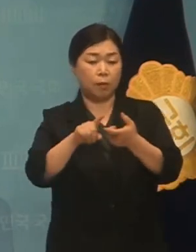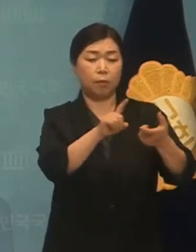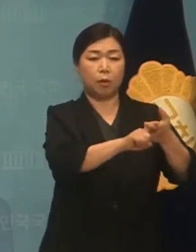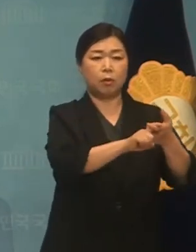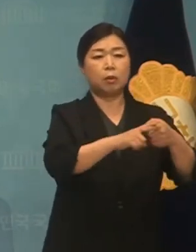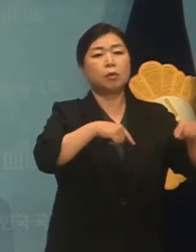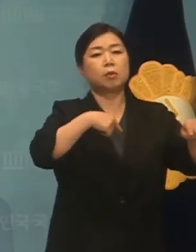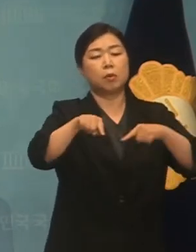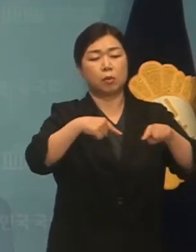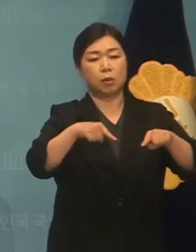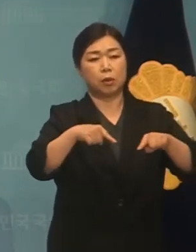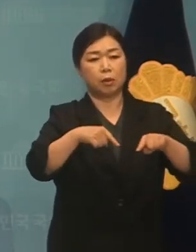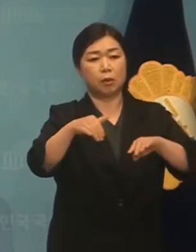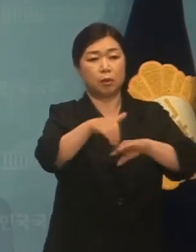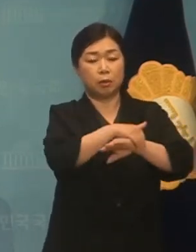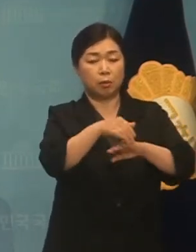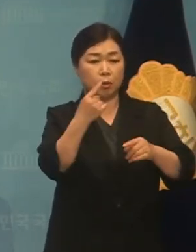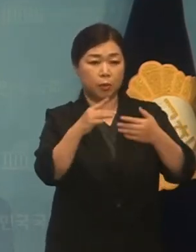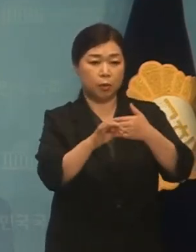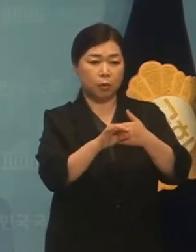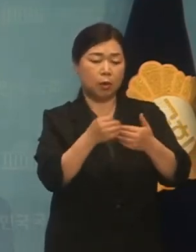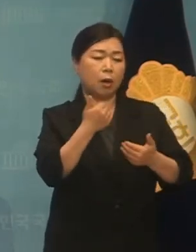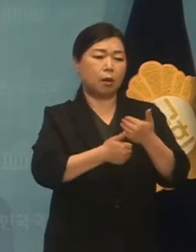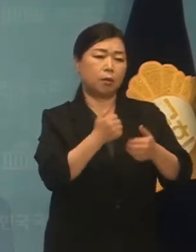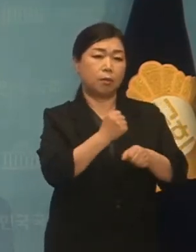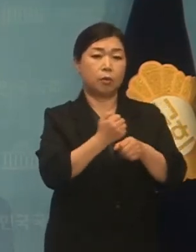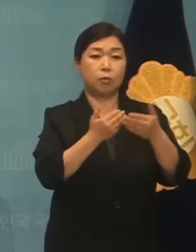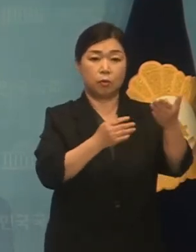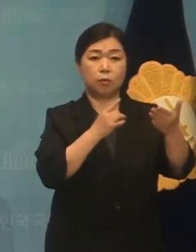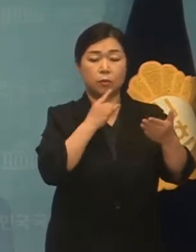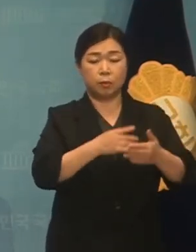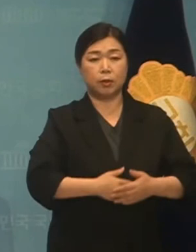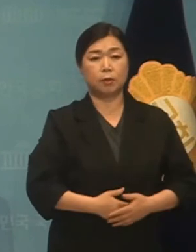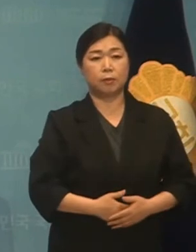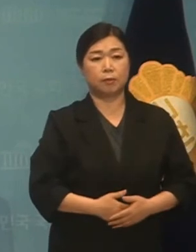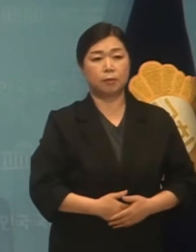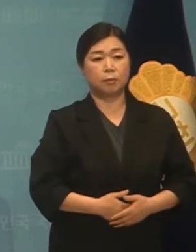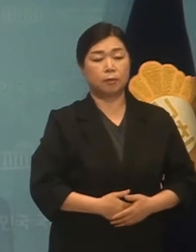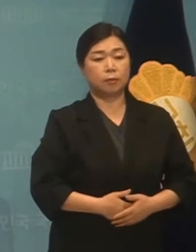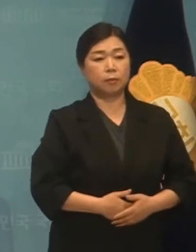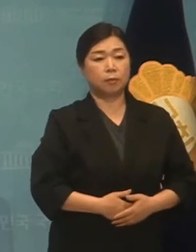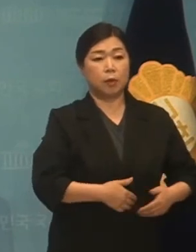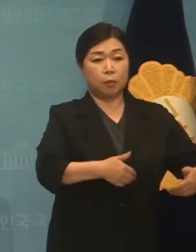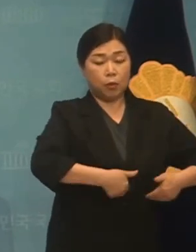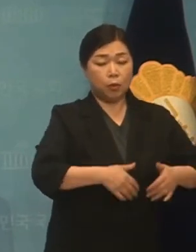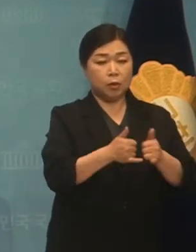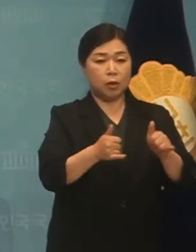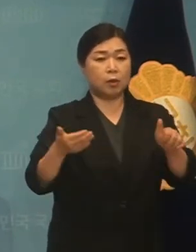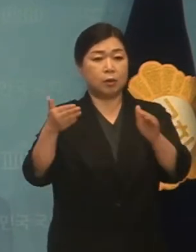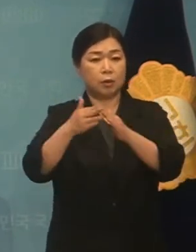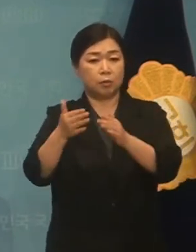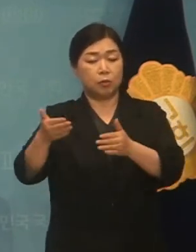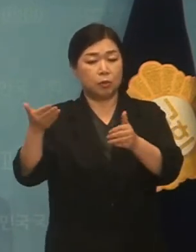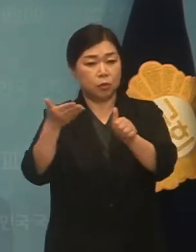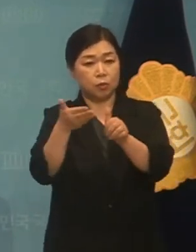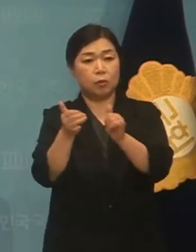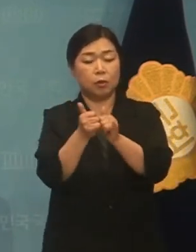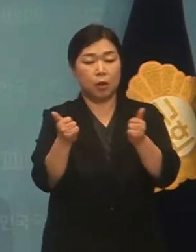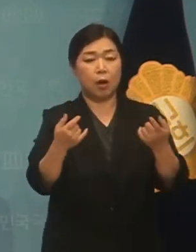정책으로는 사회적 갈등만 부추길 뿐입니다. 수요자와 공급자가 함께